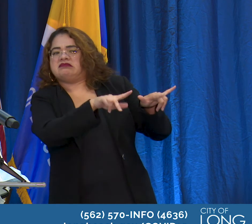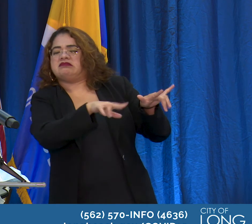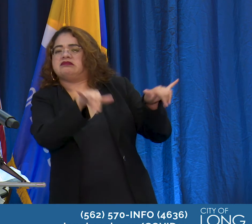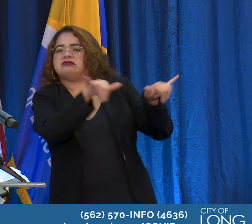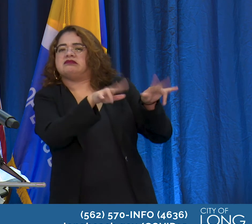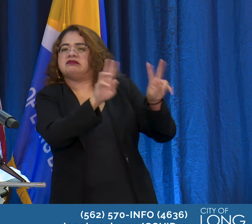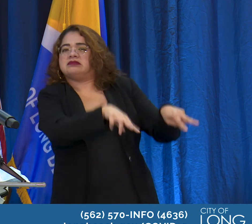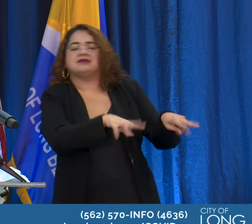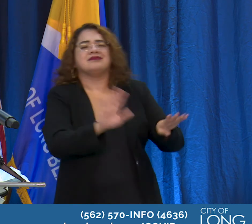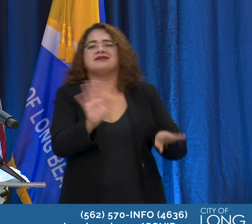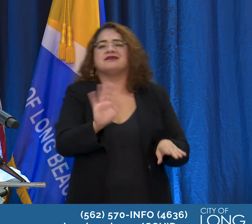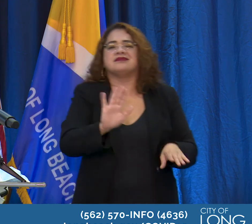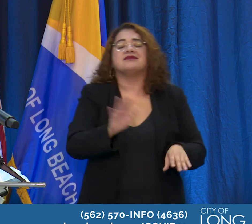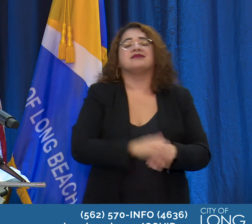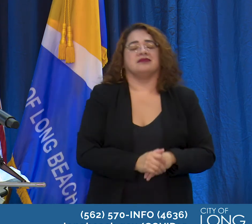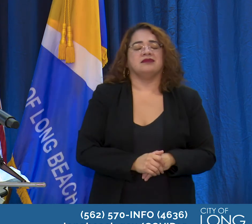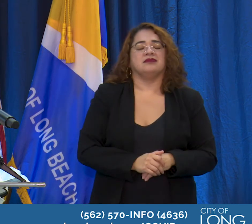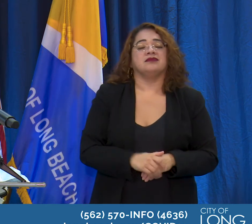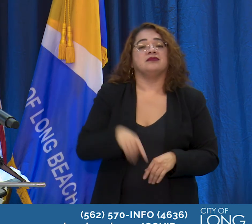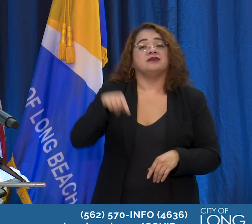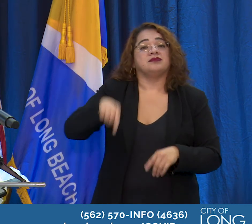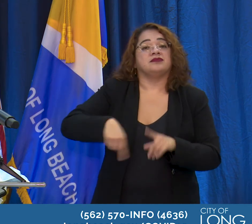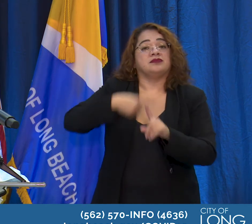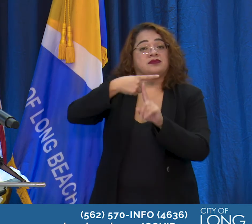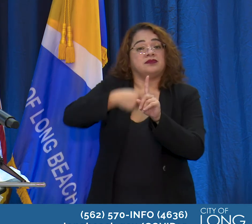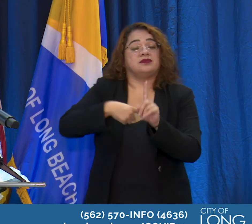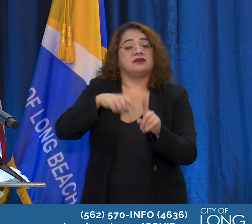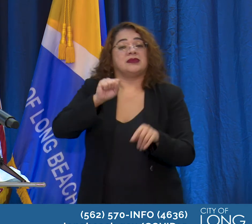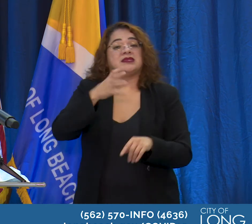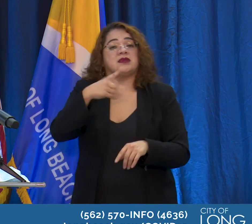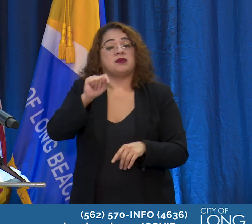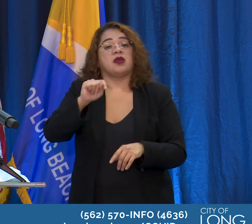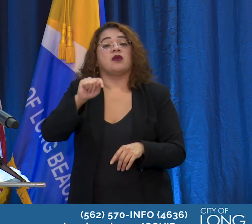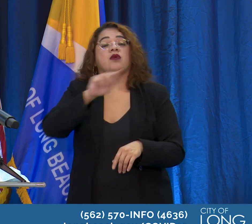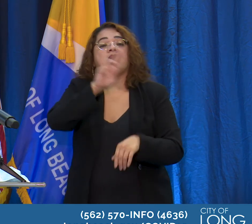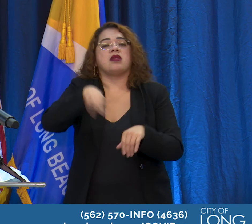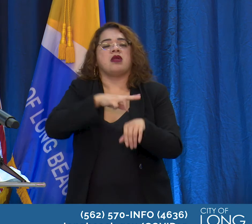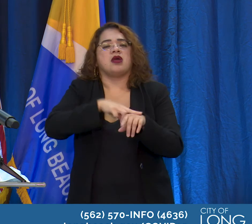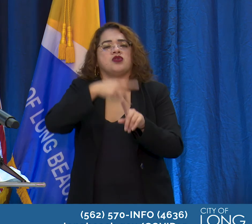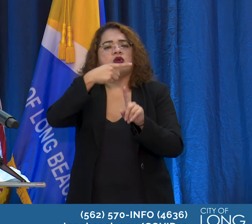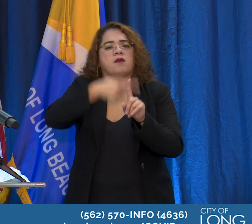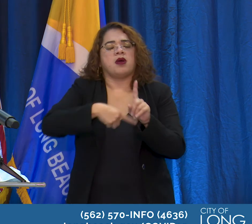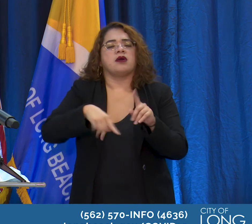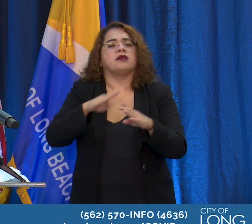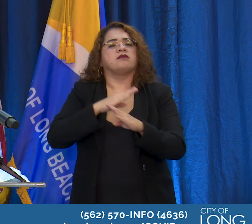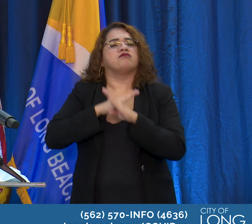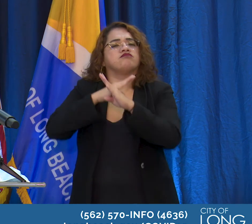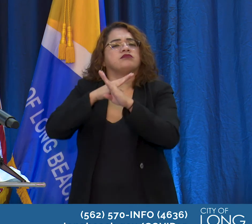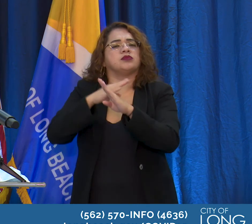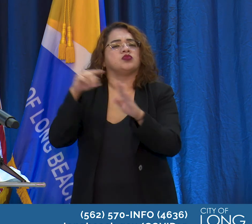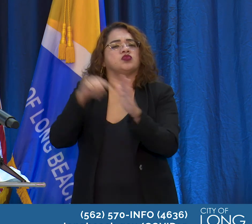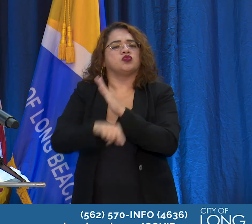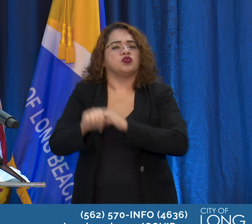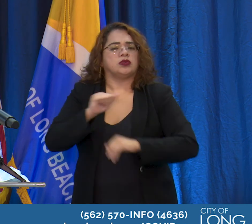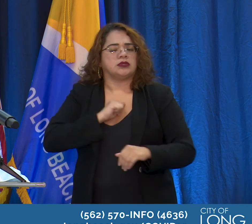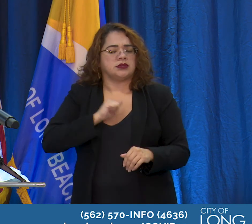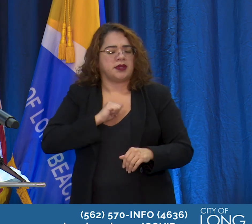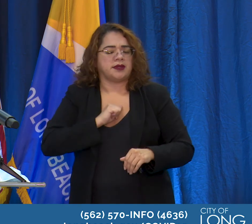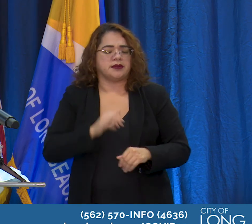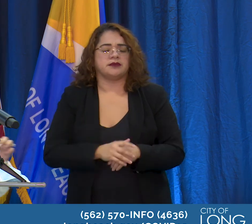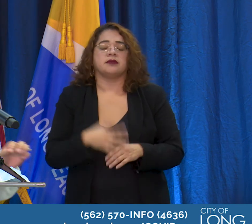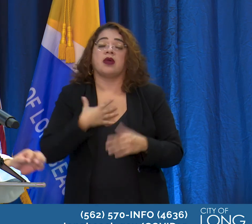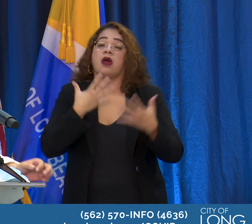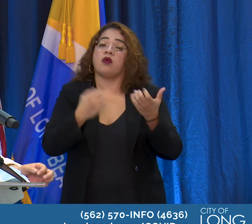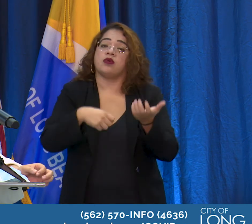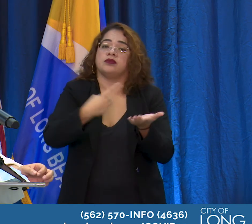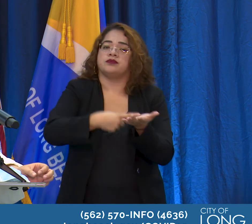el estigma de la salud mental y dado que septiembre es el Mes Nacional de Prevención del Suicidio, quisiera hablar un poco más sobre